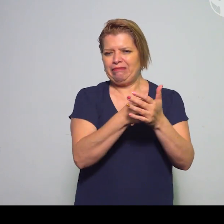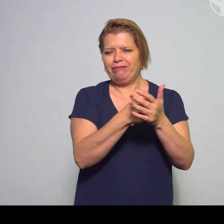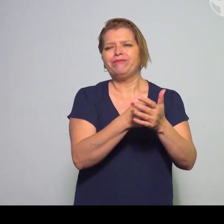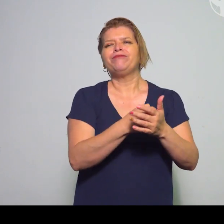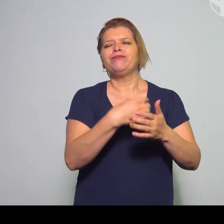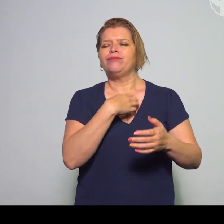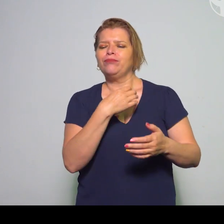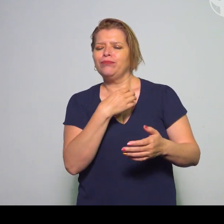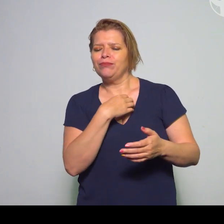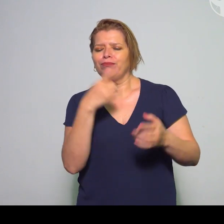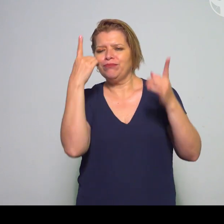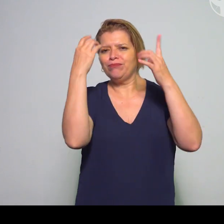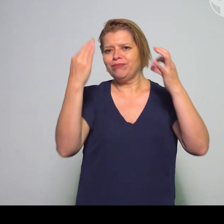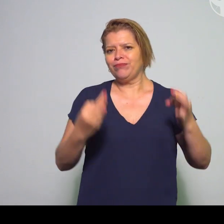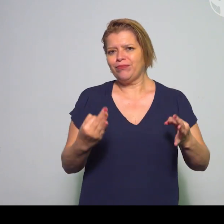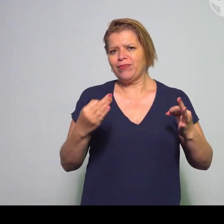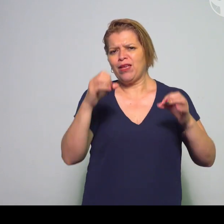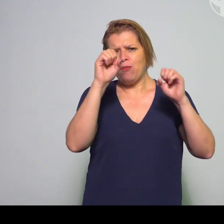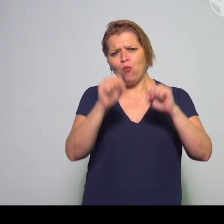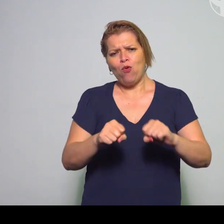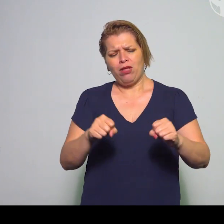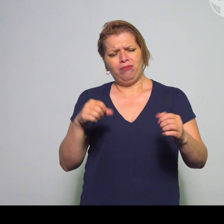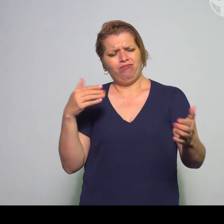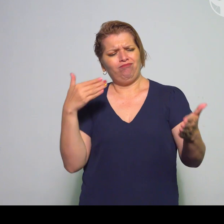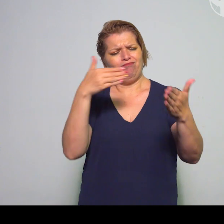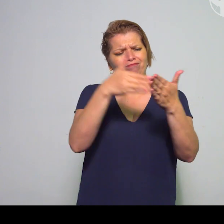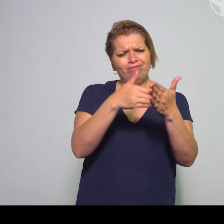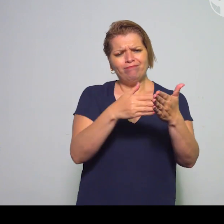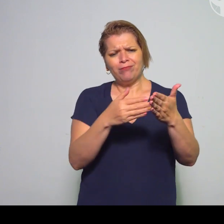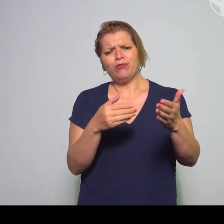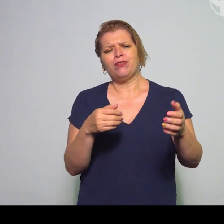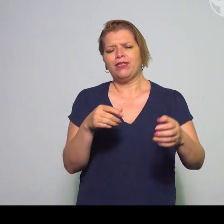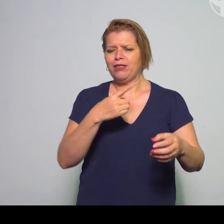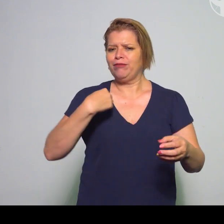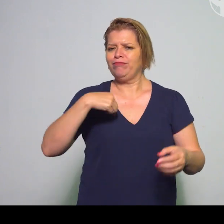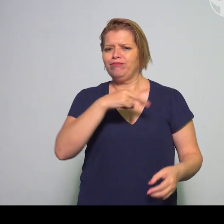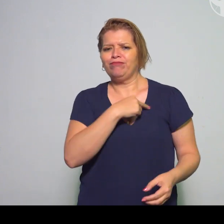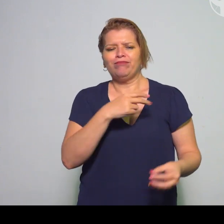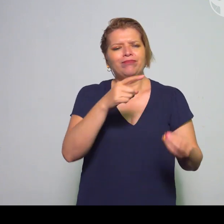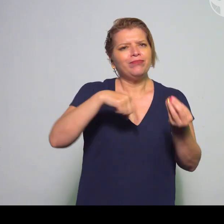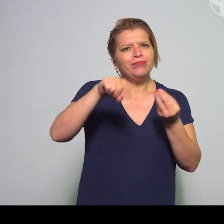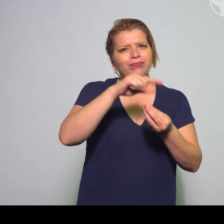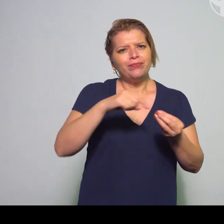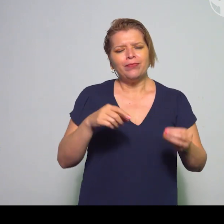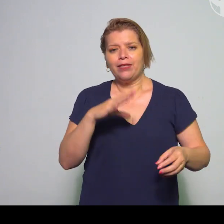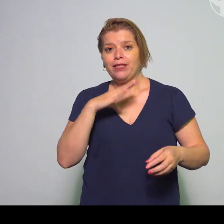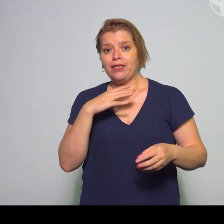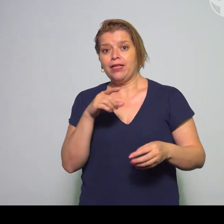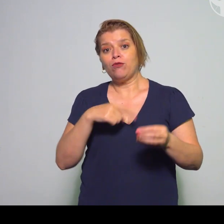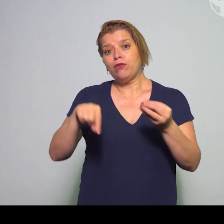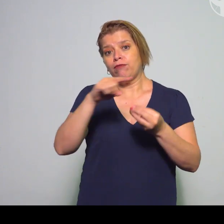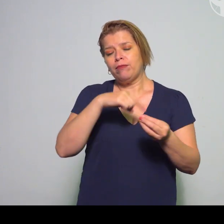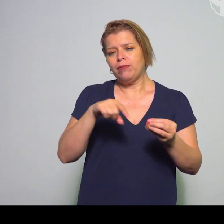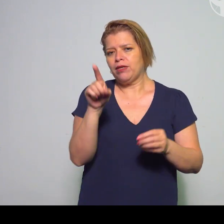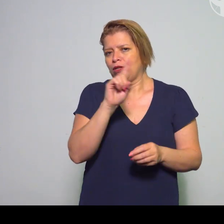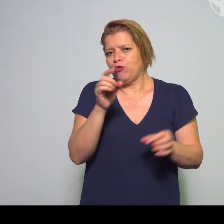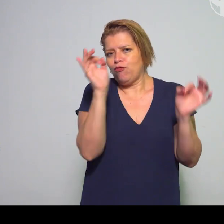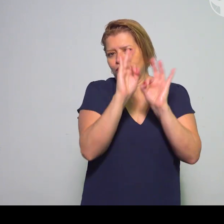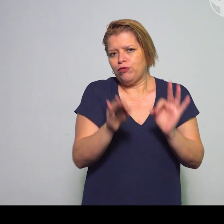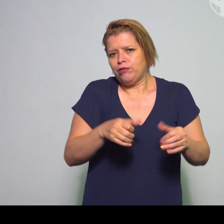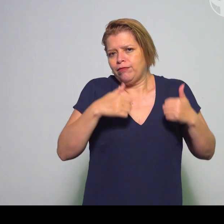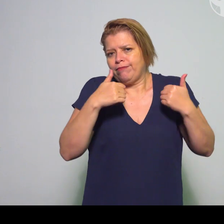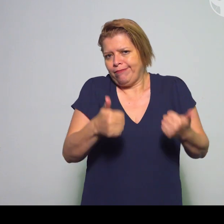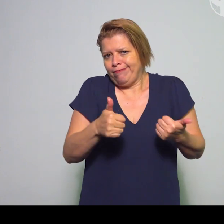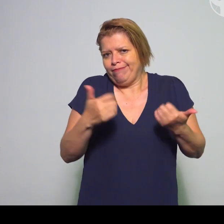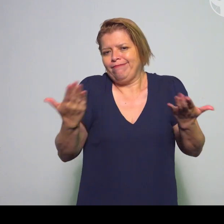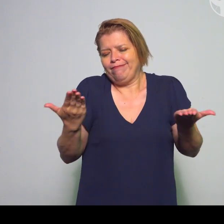situaciones externas o por propias decisiones pueden venir a lastimar nuestra familia y a llevarla a ser una